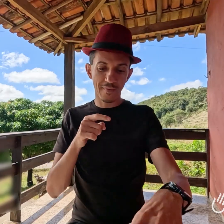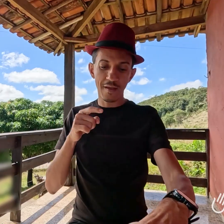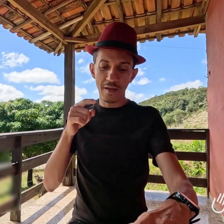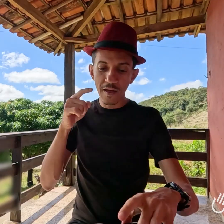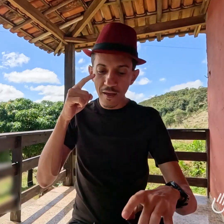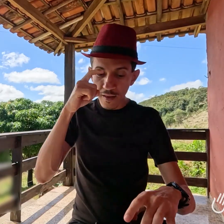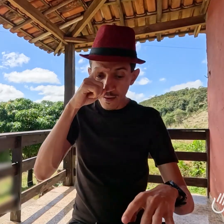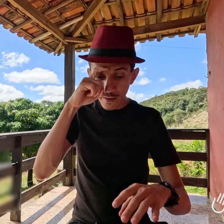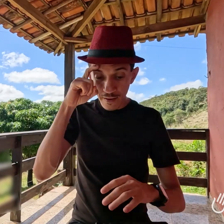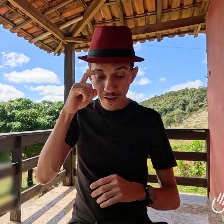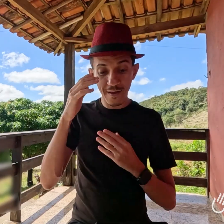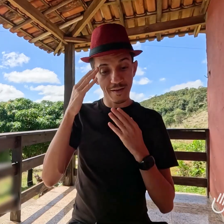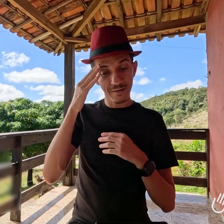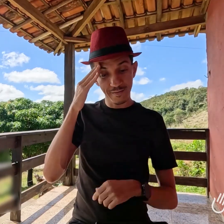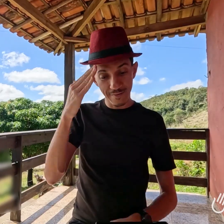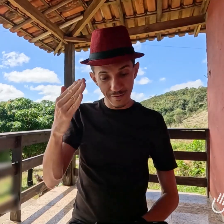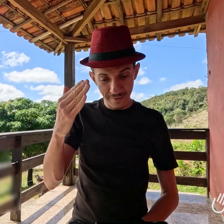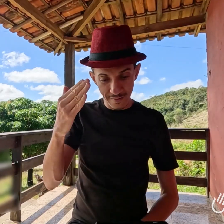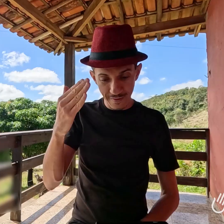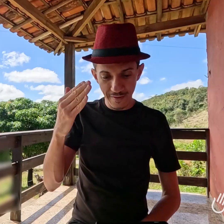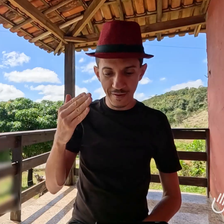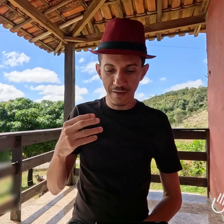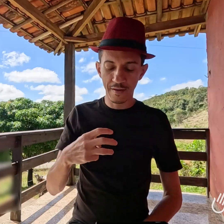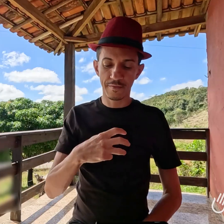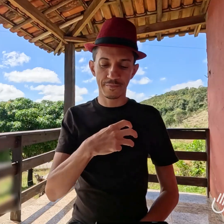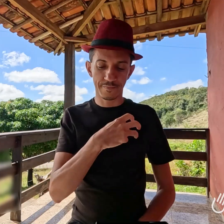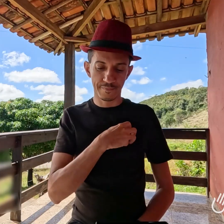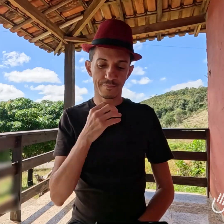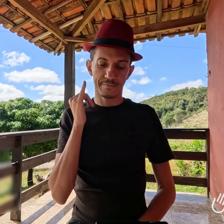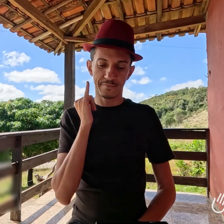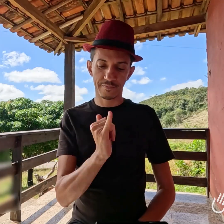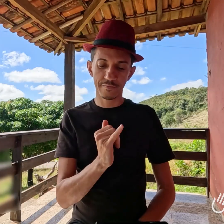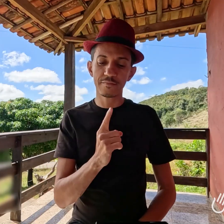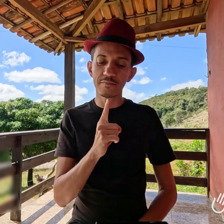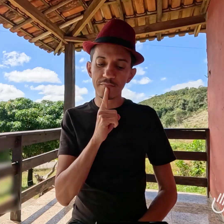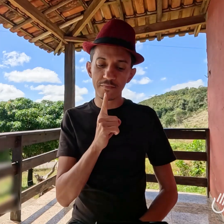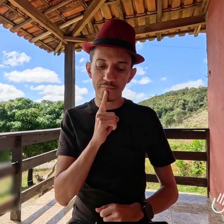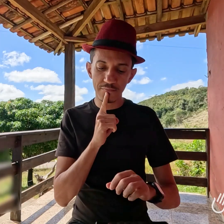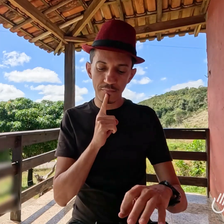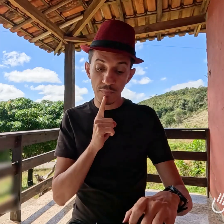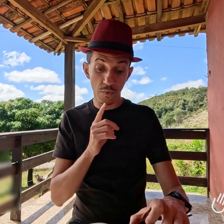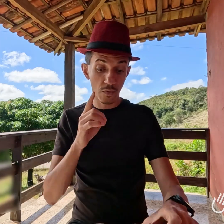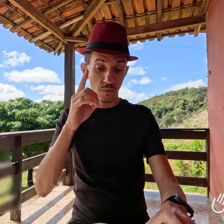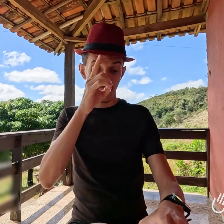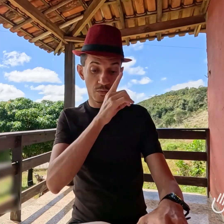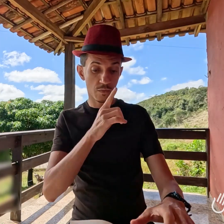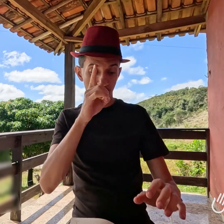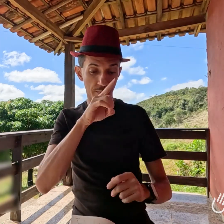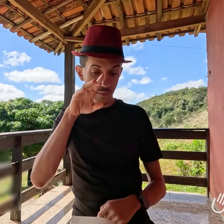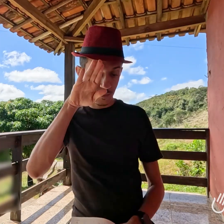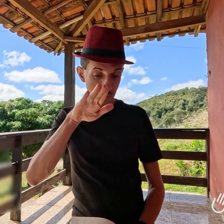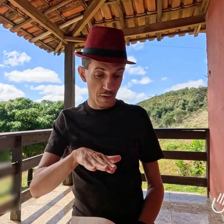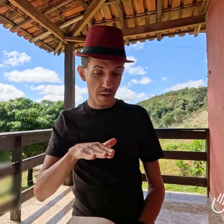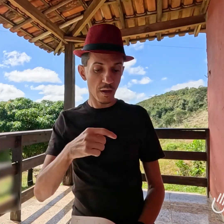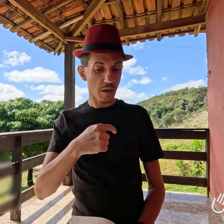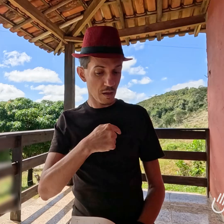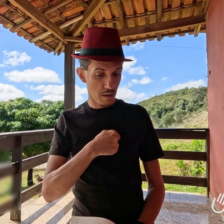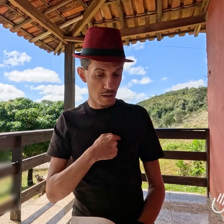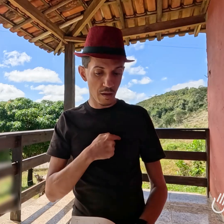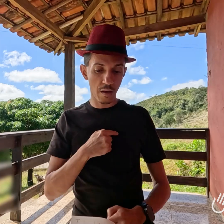conversar com você também, de a gente estar junto. E Lígia agradeceu ele. Então o Ivan falou para o Sávio: domingo